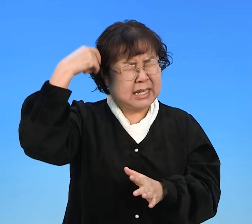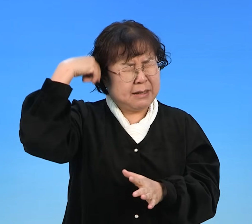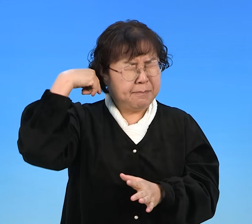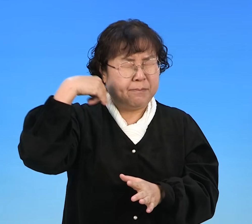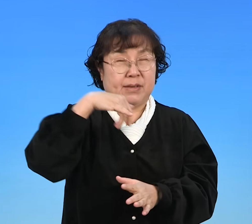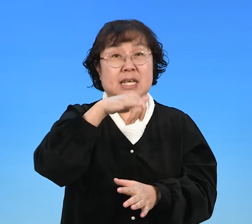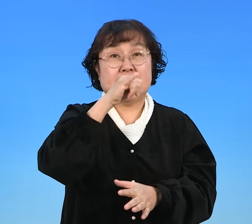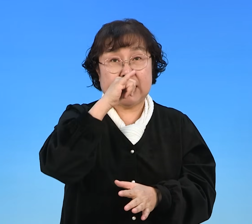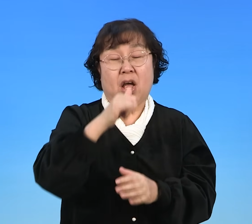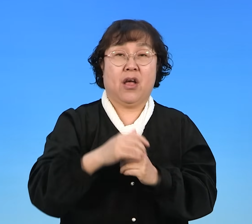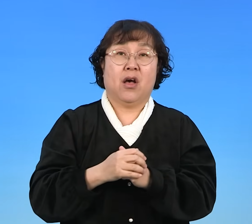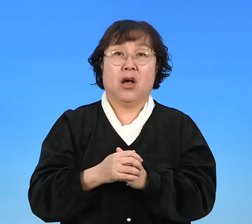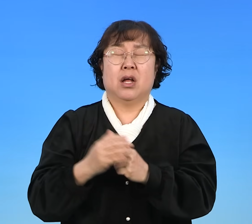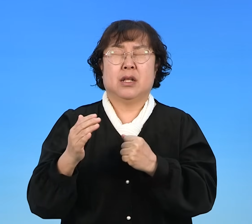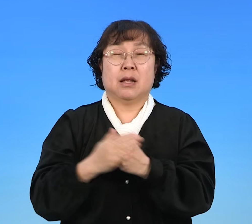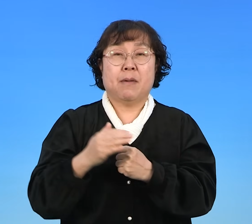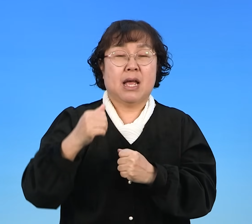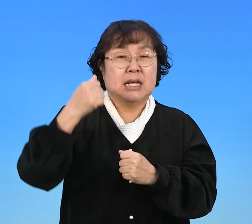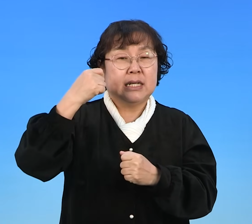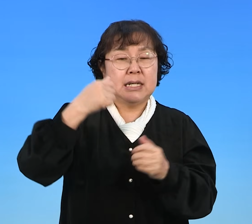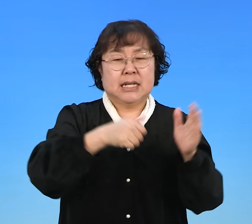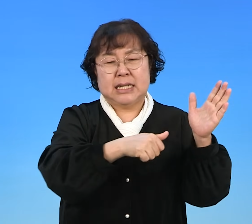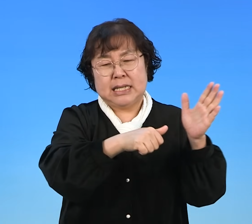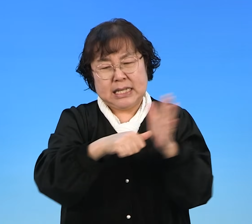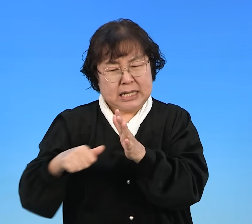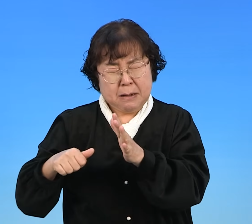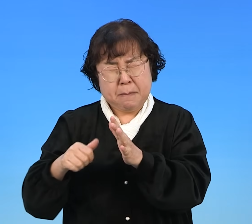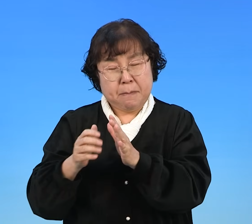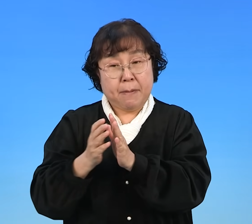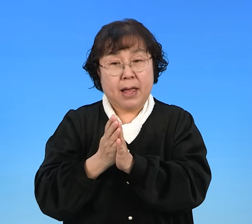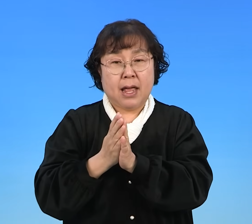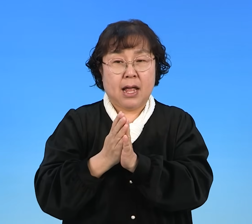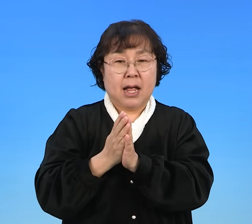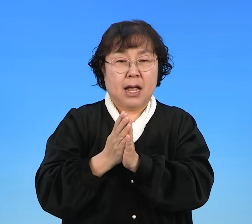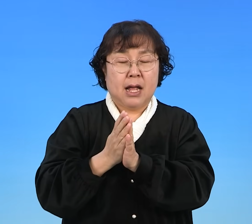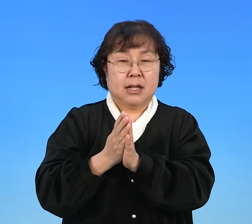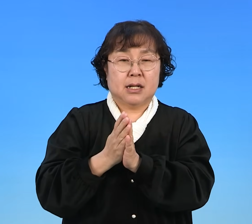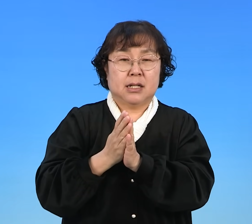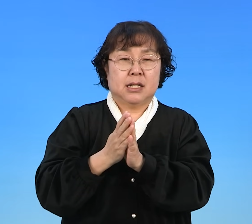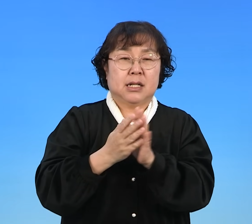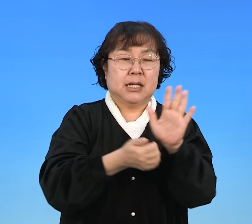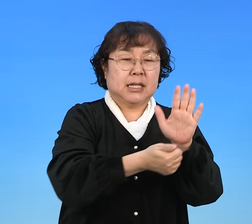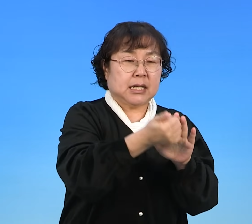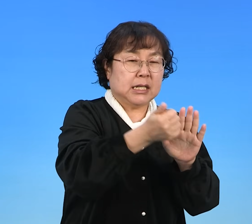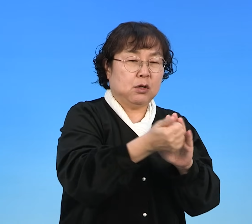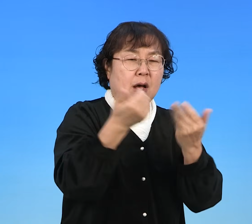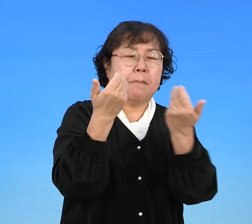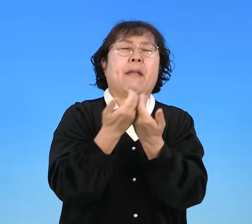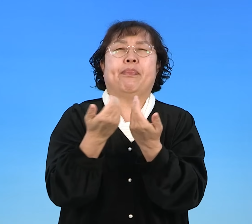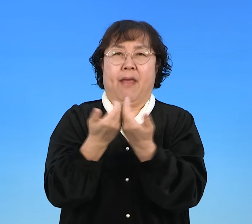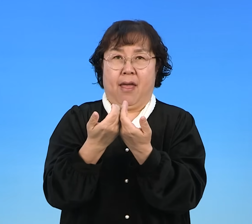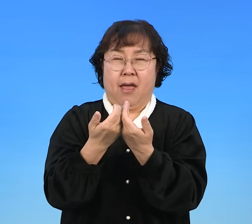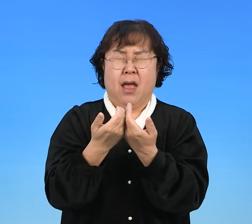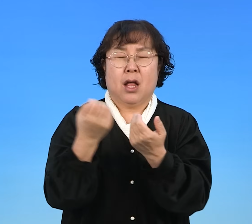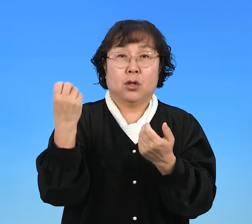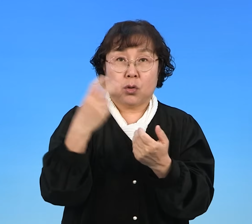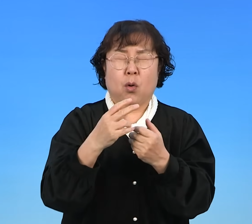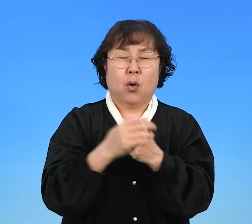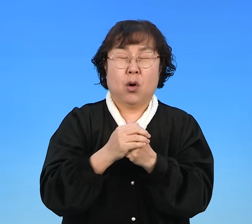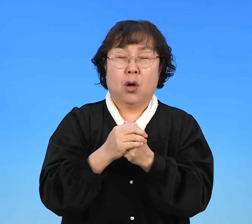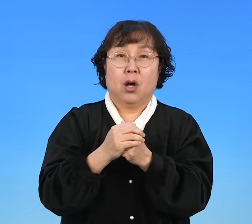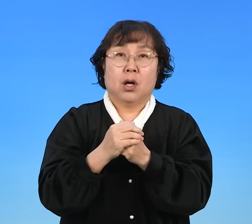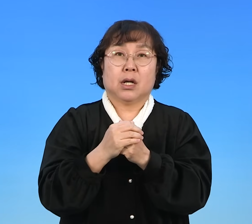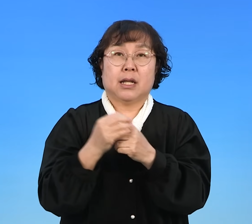맨 마지막에 실패는 알고 보면 승리의 다른 얼굴일지 모르고 썰물이 나가면